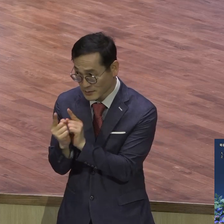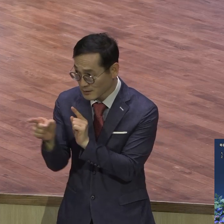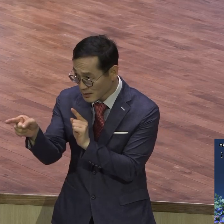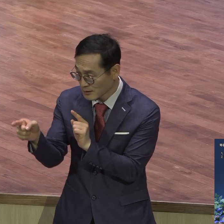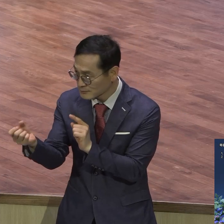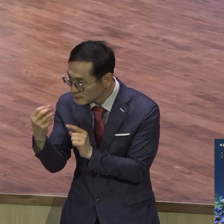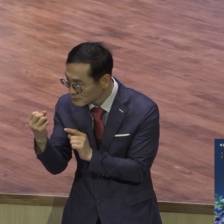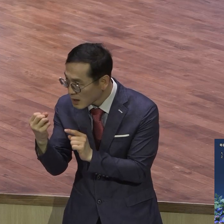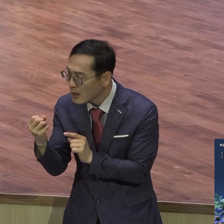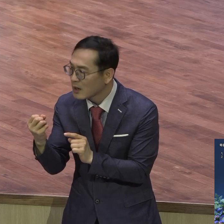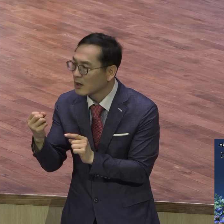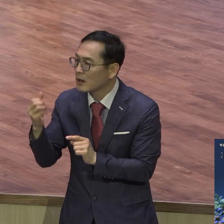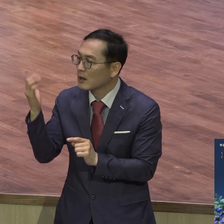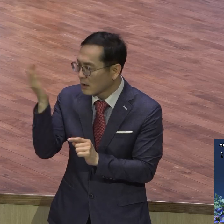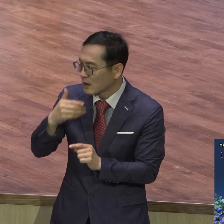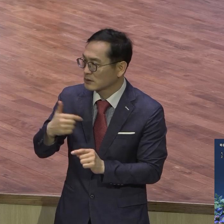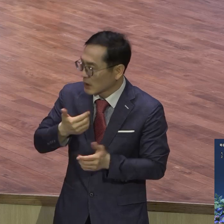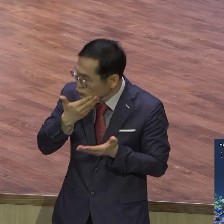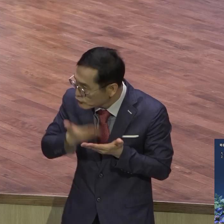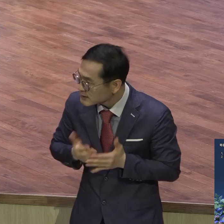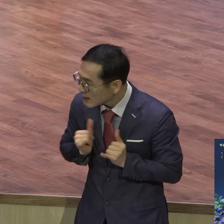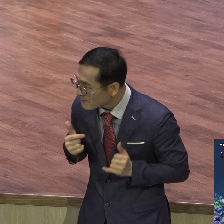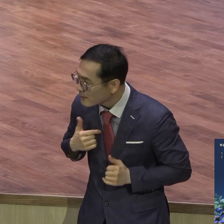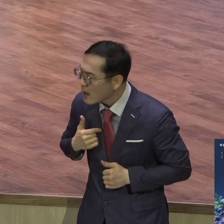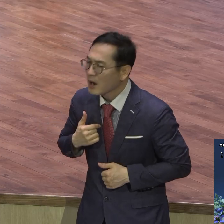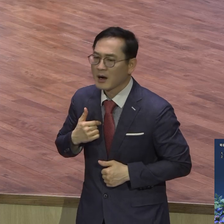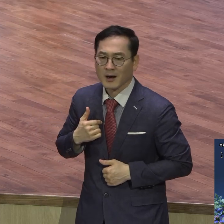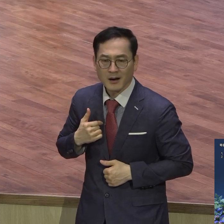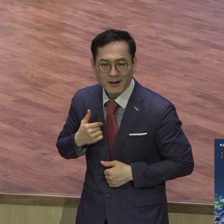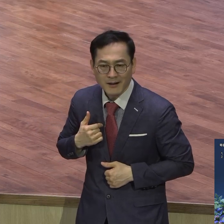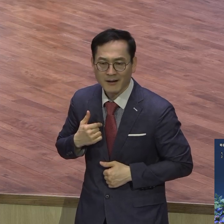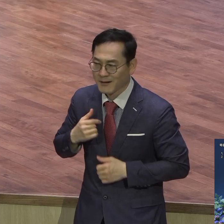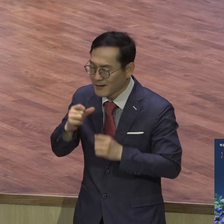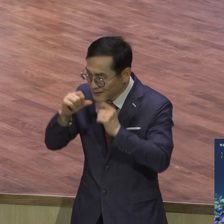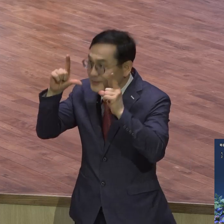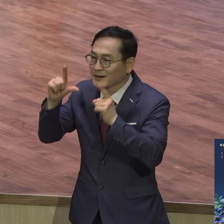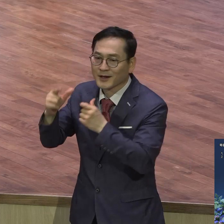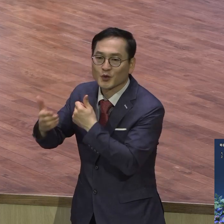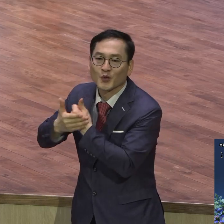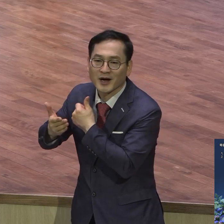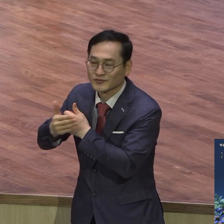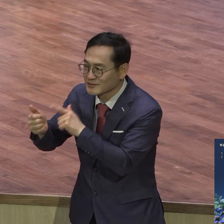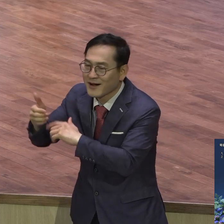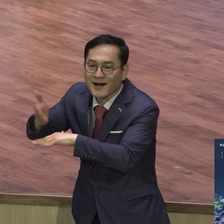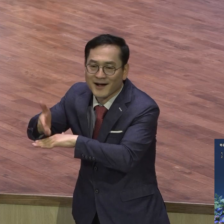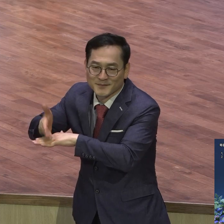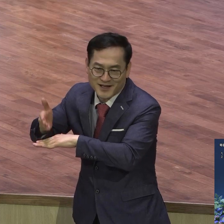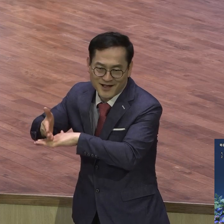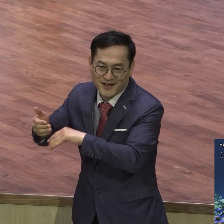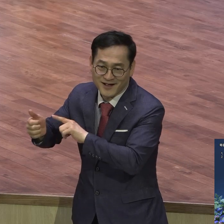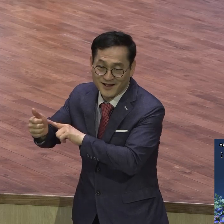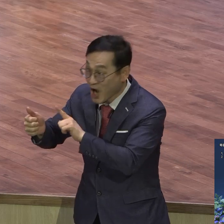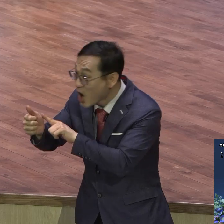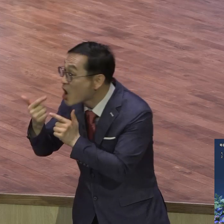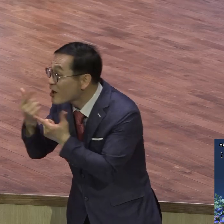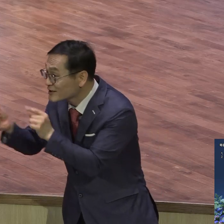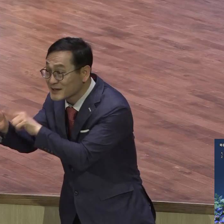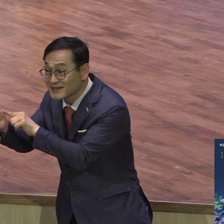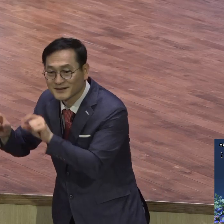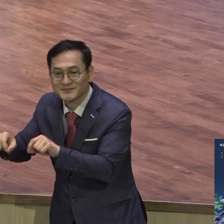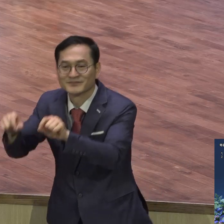하나님 앞에서 존귀한 존재라는 사실을 느낄 수 있도록 만드는 참 보금매생되기